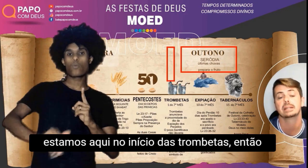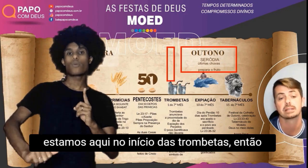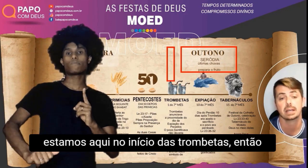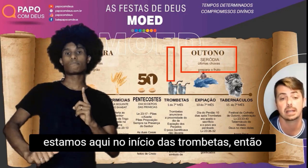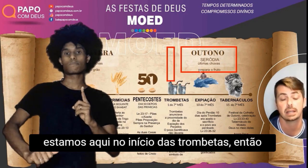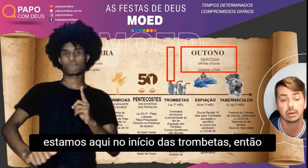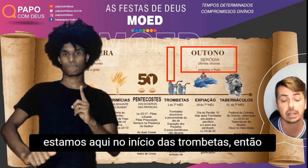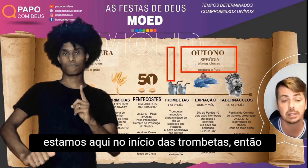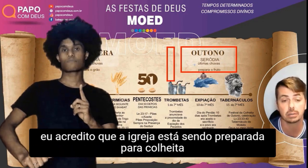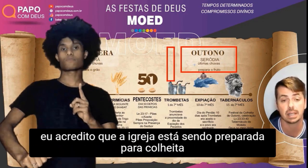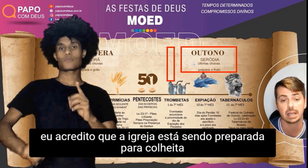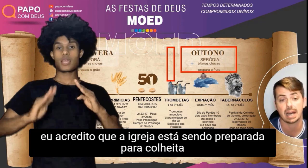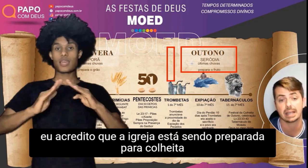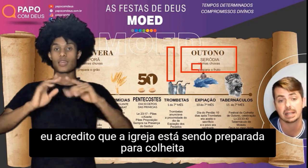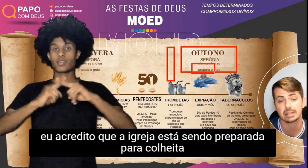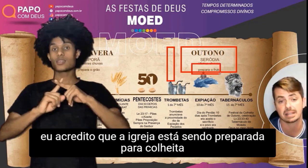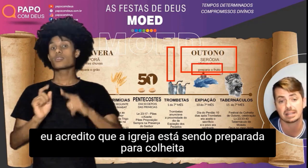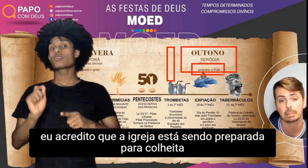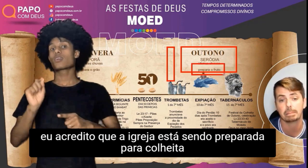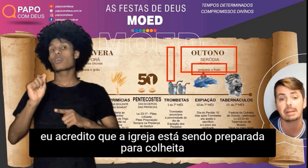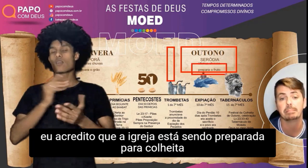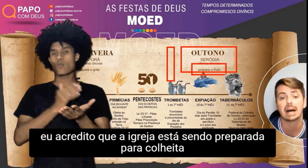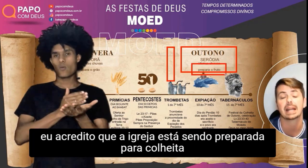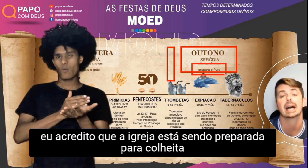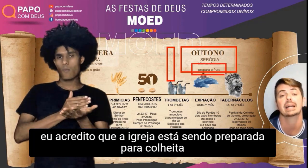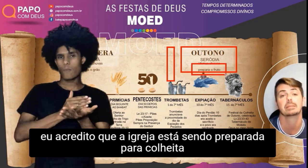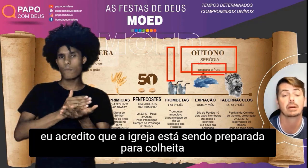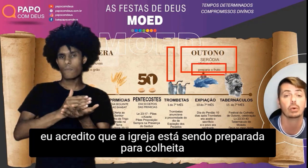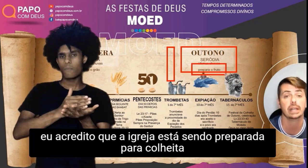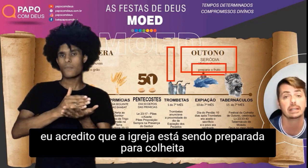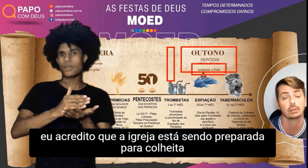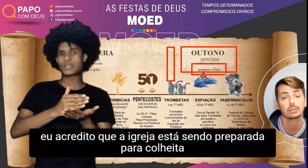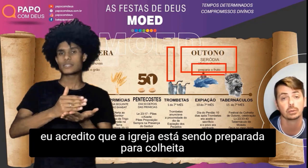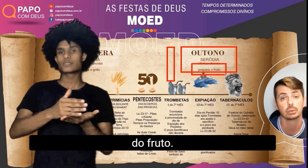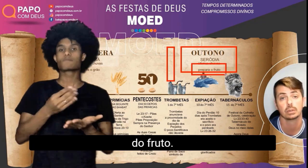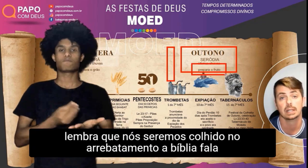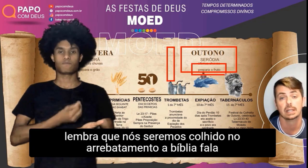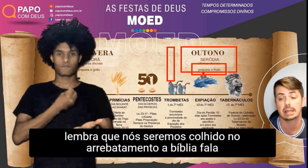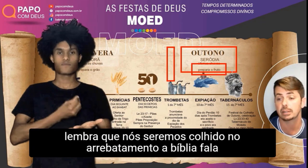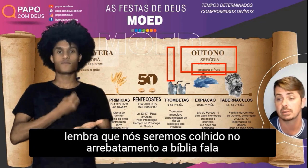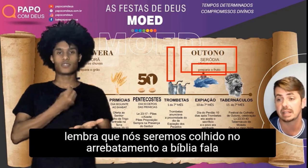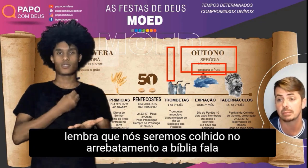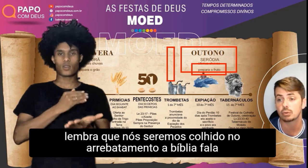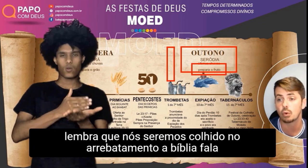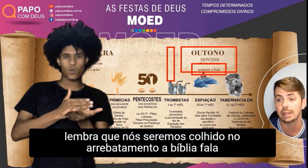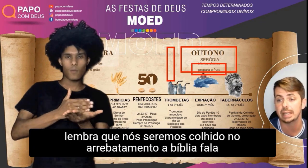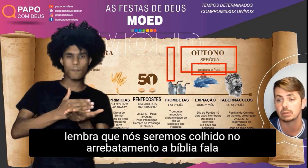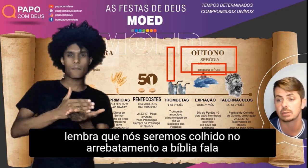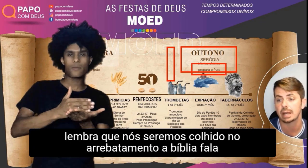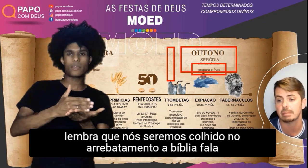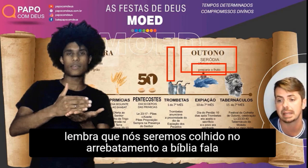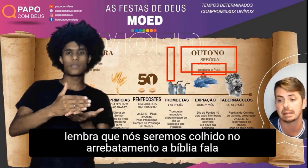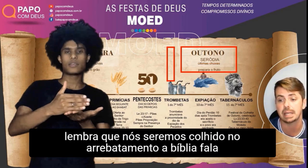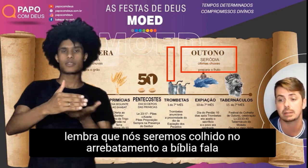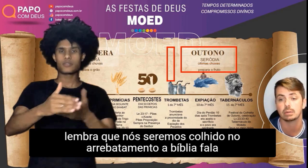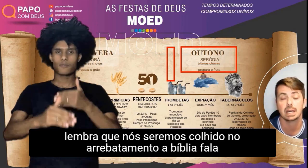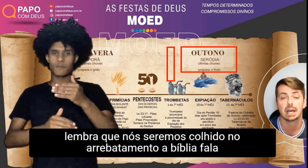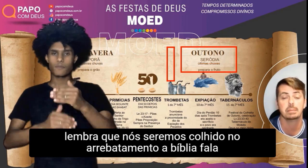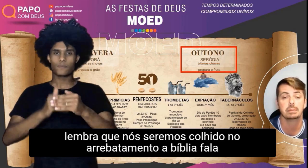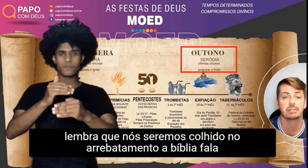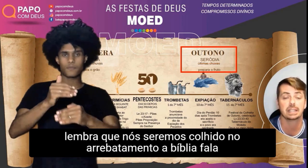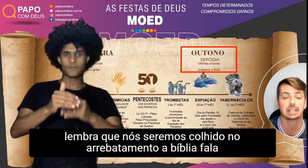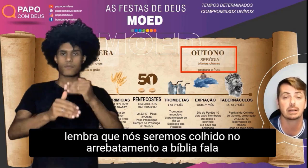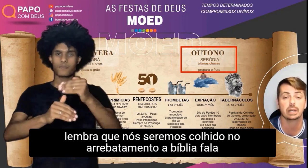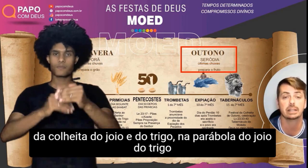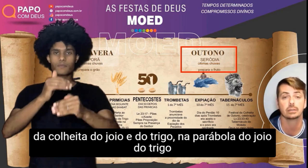trombetas. Então eu acredito que a igreja está sendo preparada para a colheita do fruto. Lembra que nós seremos colhidos no arrebatamento?